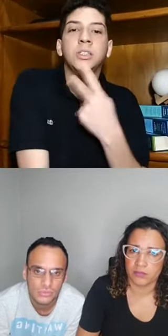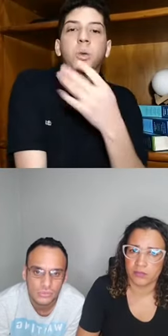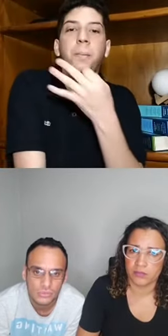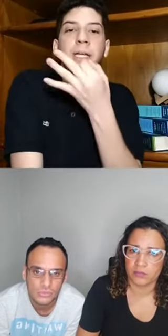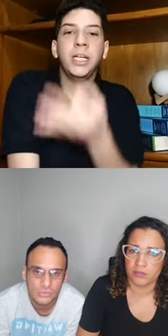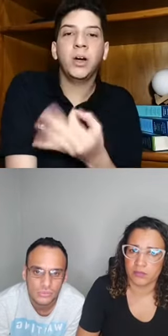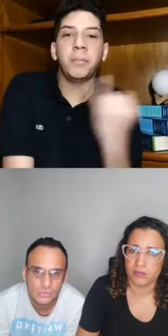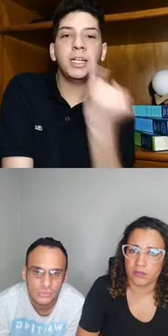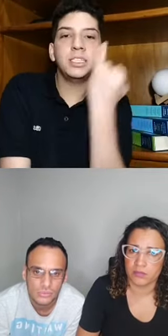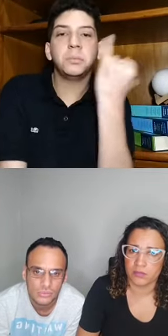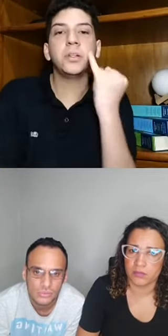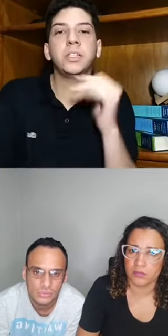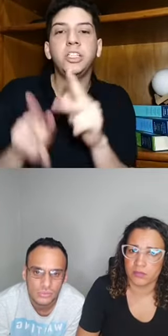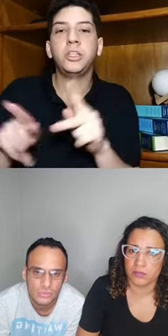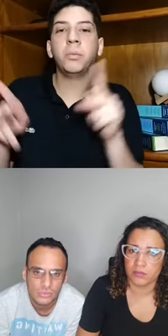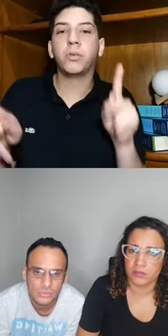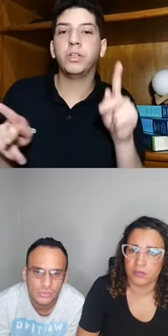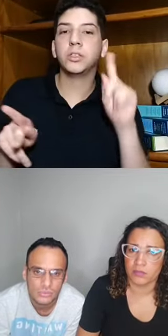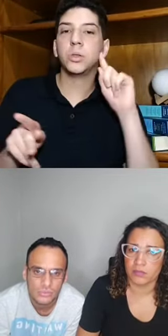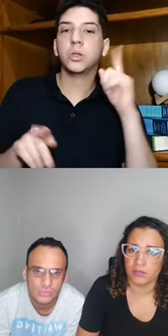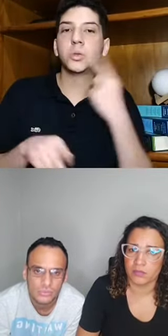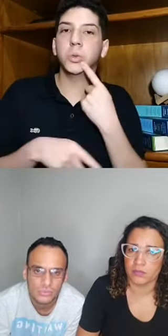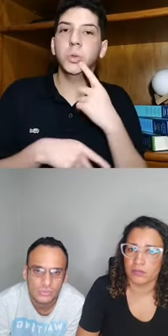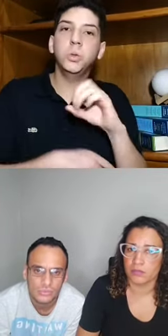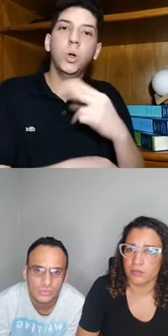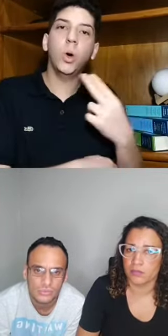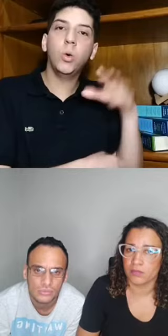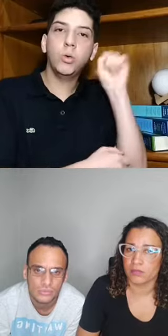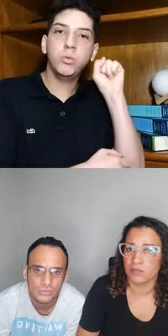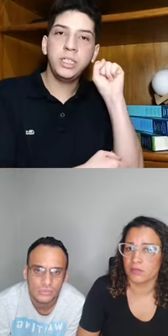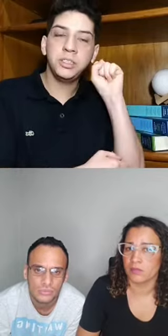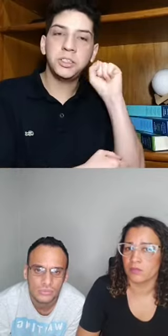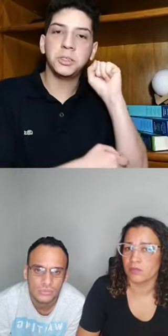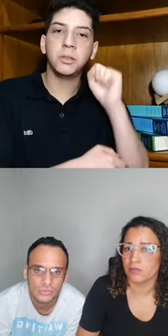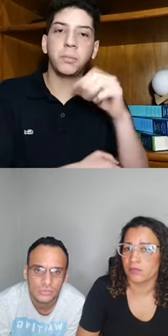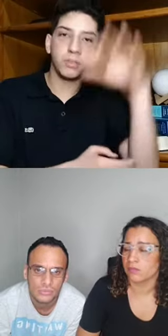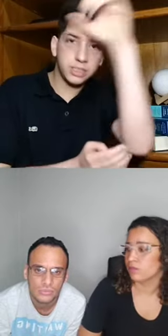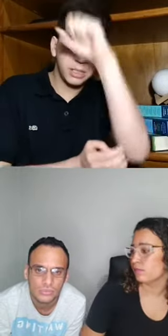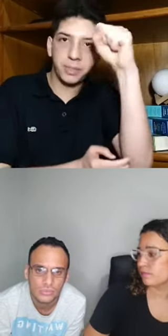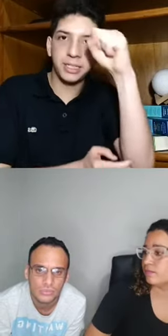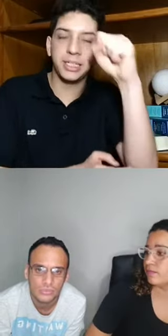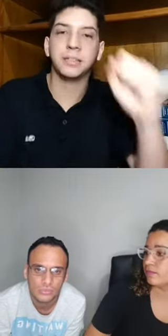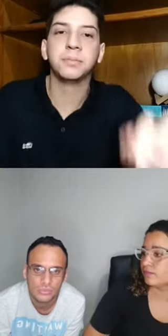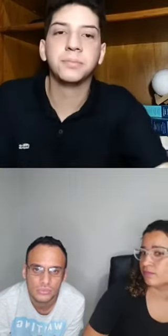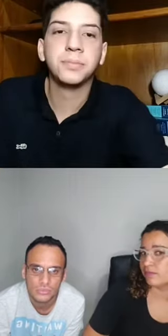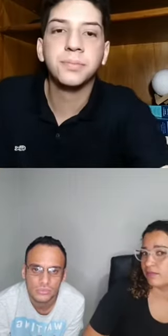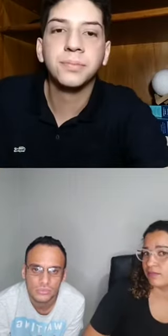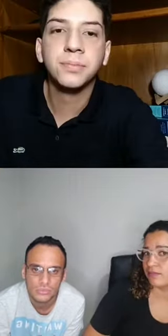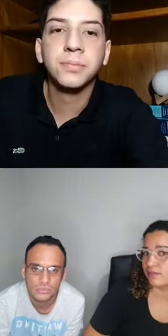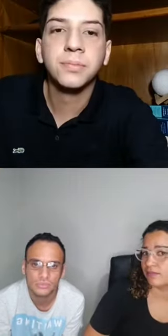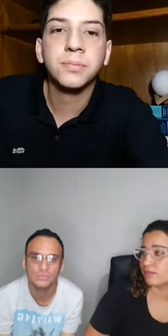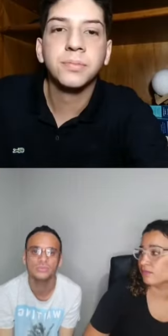Ronan, na sua opinião, é mais importante ter um professor surdo ou ouvinte para você aprender?